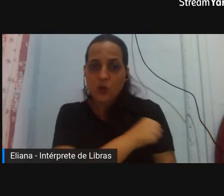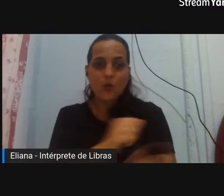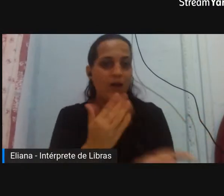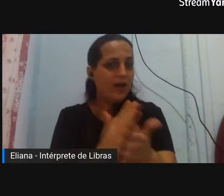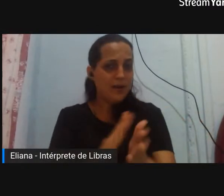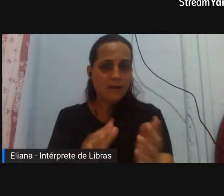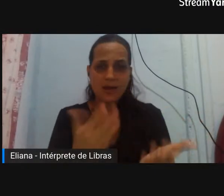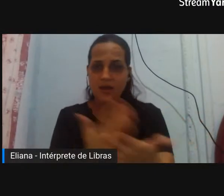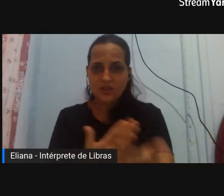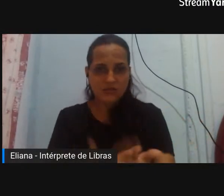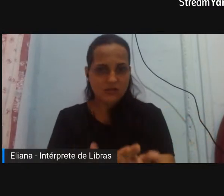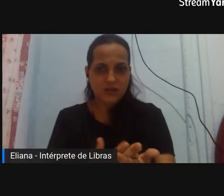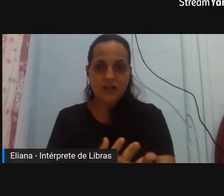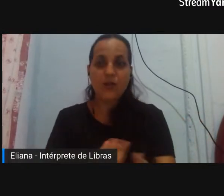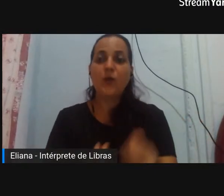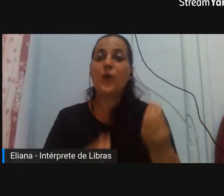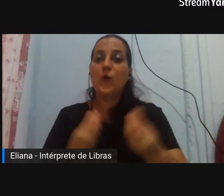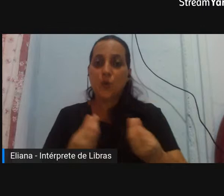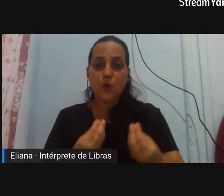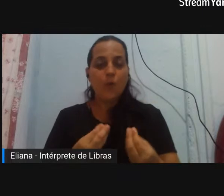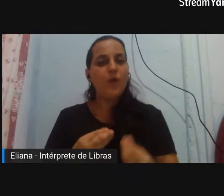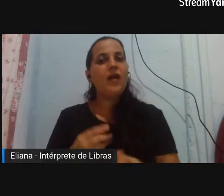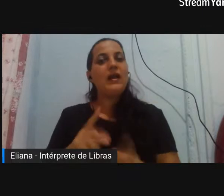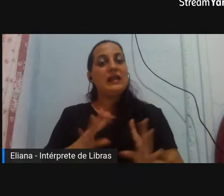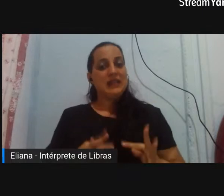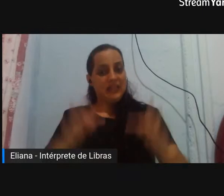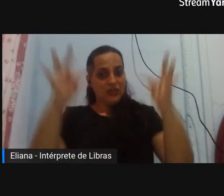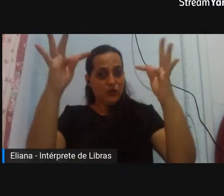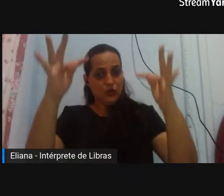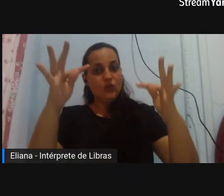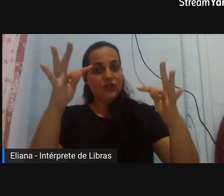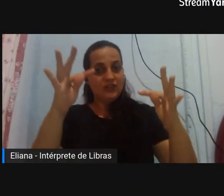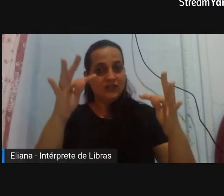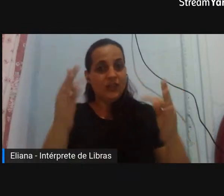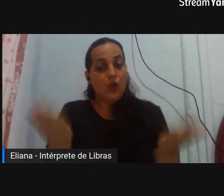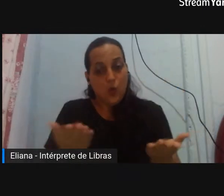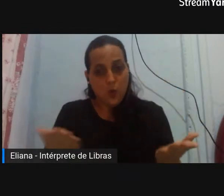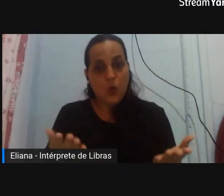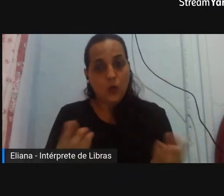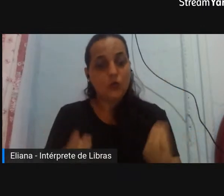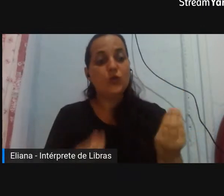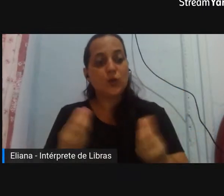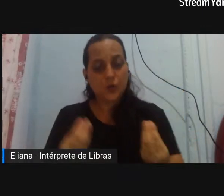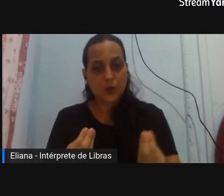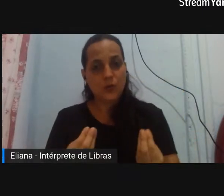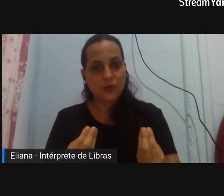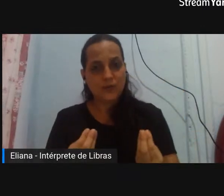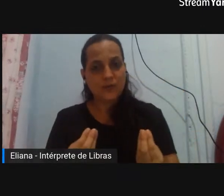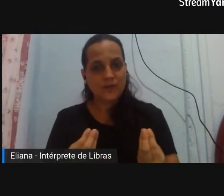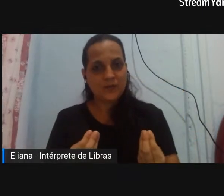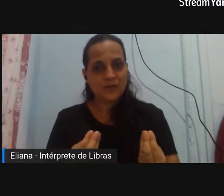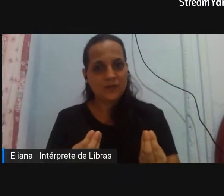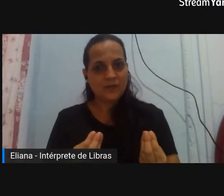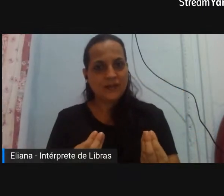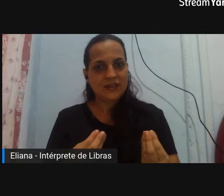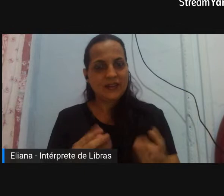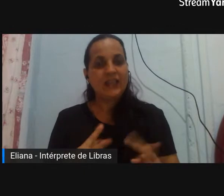estudos, aquelas tecnologias com as quais trabalhamos hoje estarão, em grande parte,